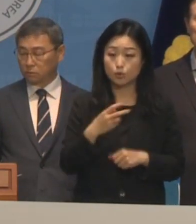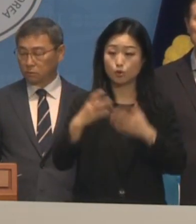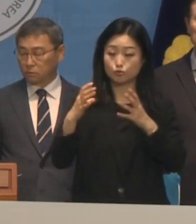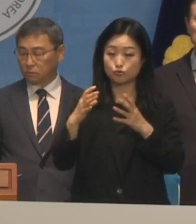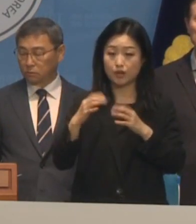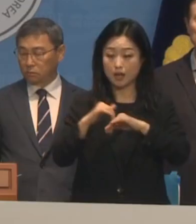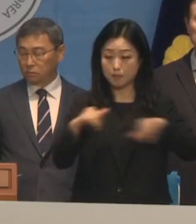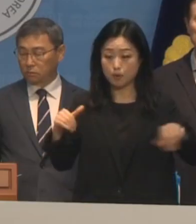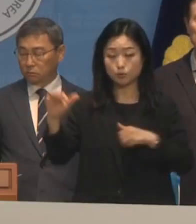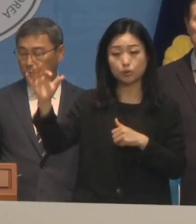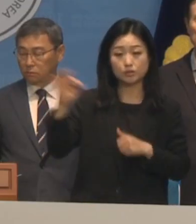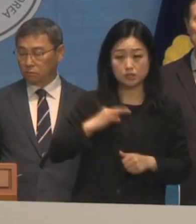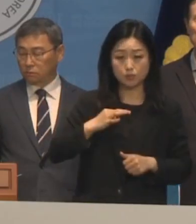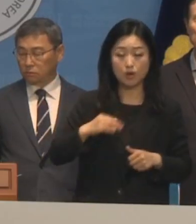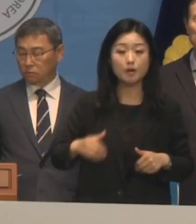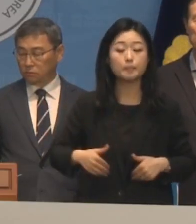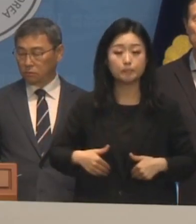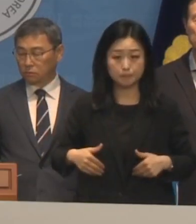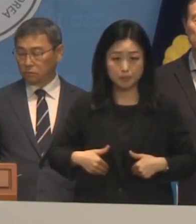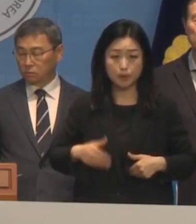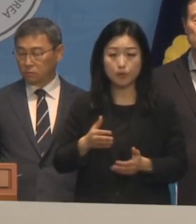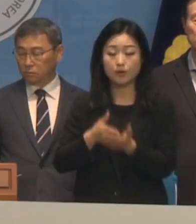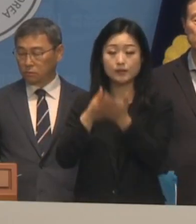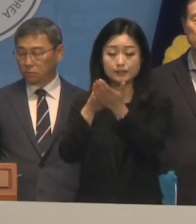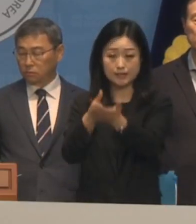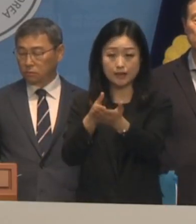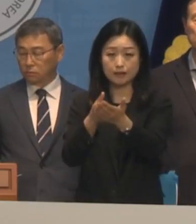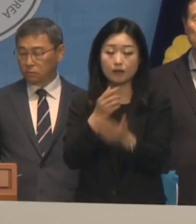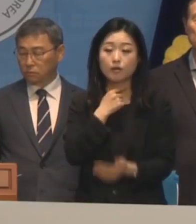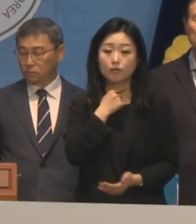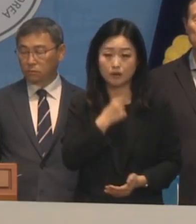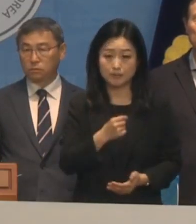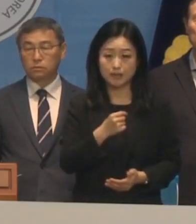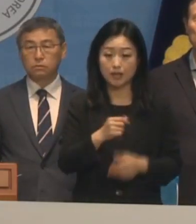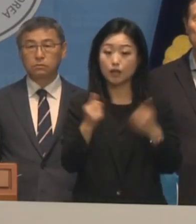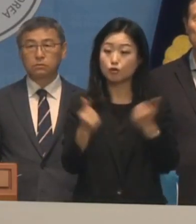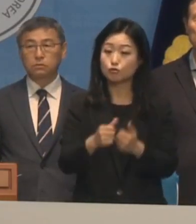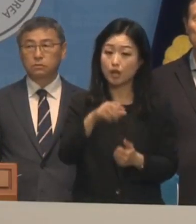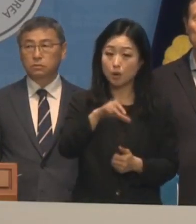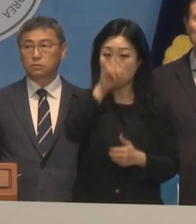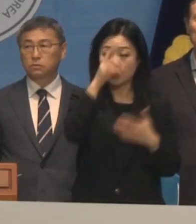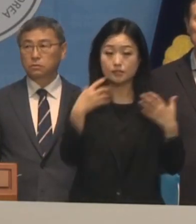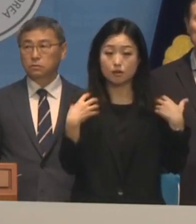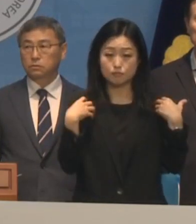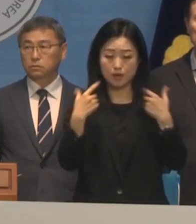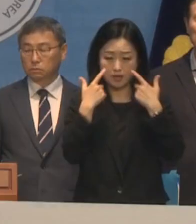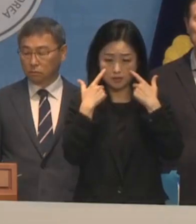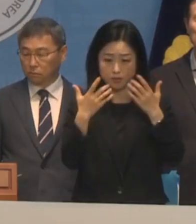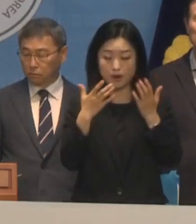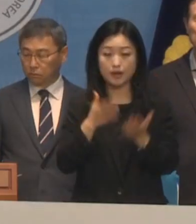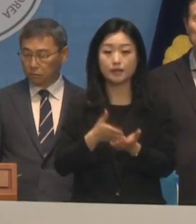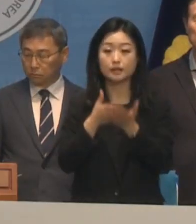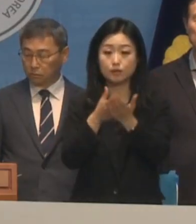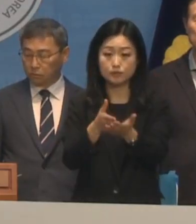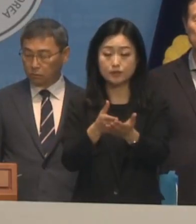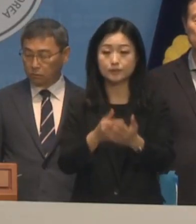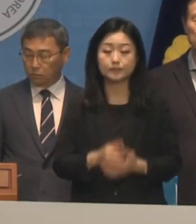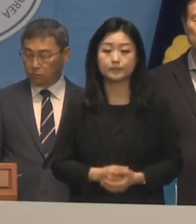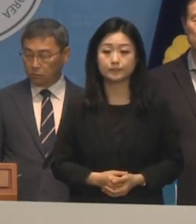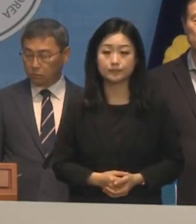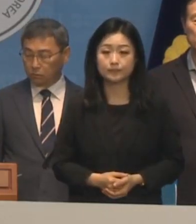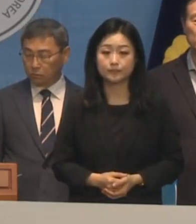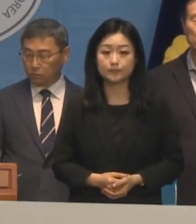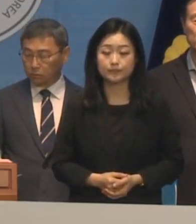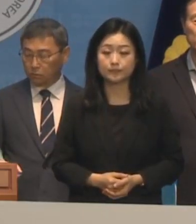행정안전부의 강한 유감을 표명하며 시도교육청의 주요 세입 재원인 담배